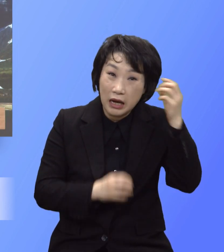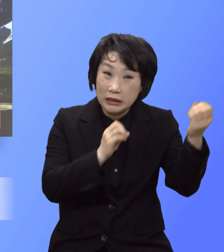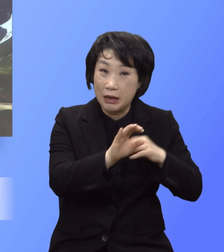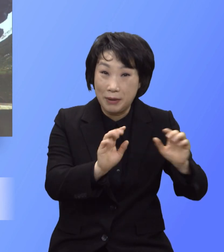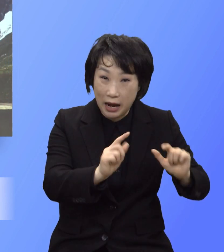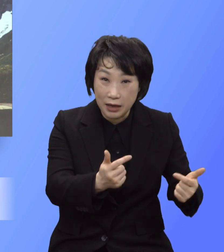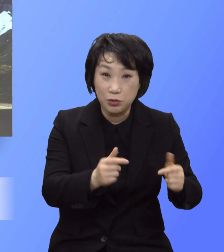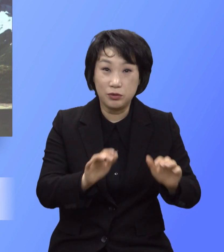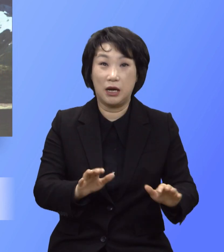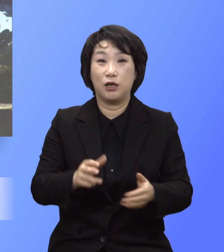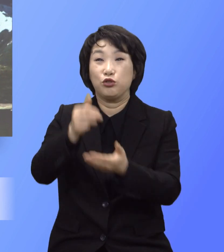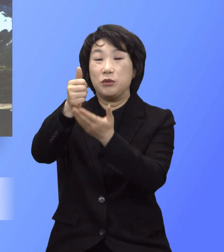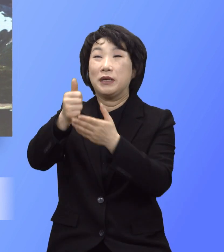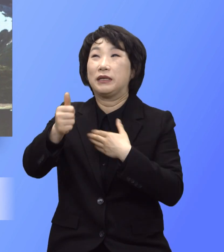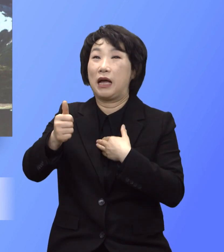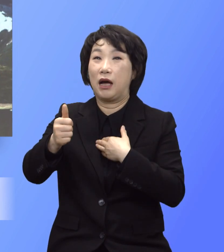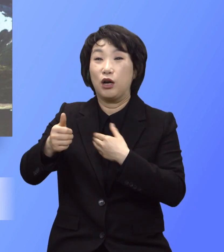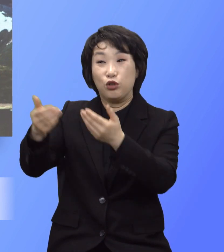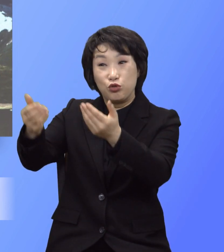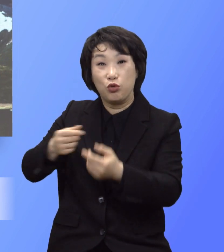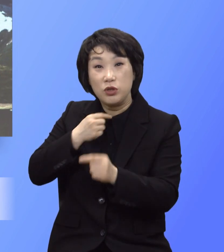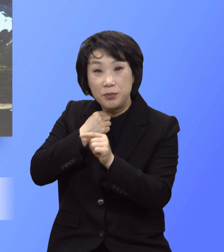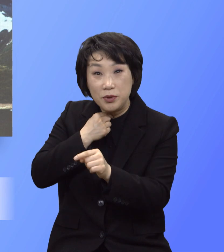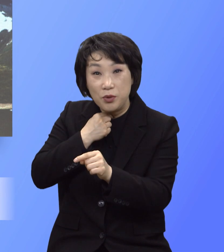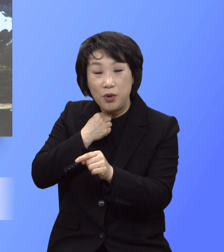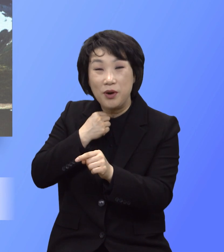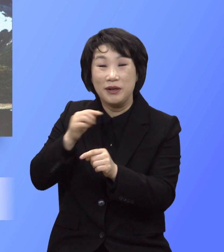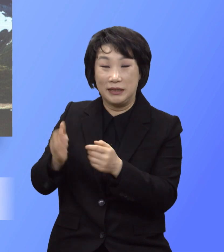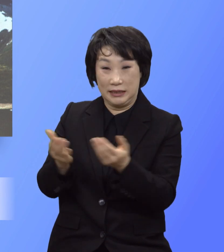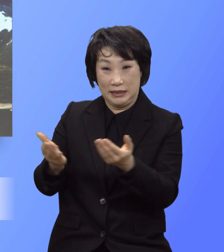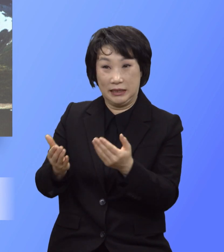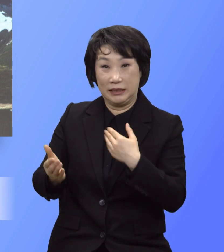아니라 주님이 나에게 주시려는 요구와